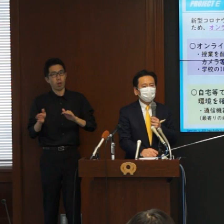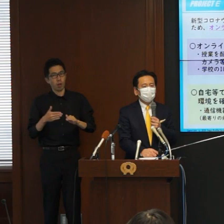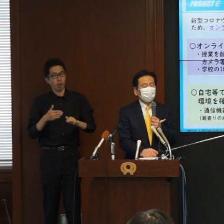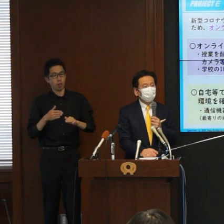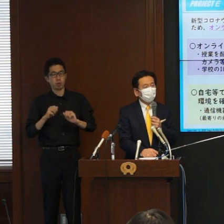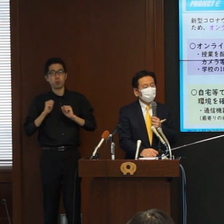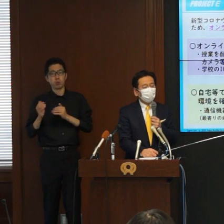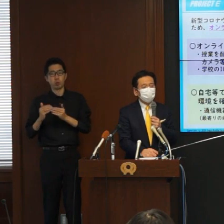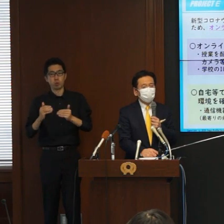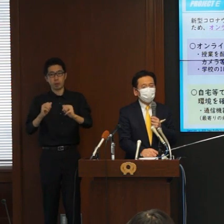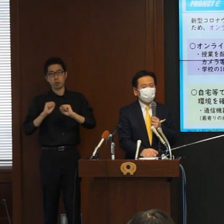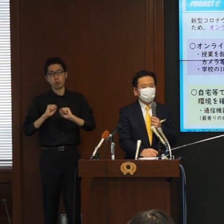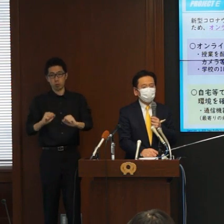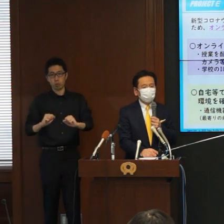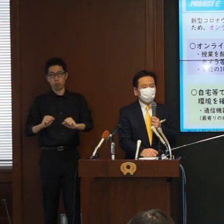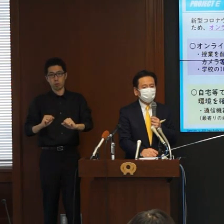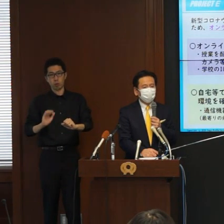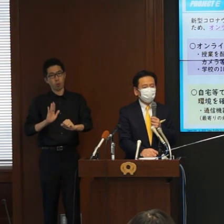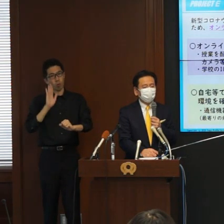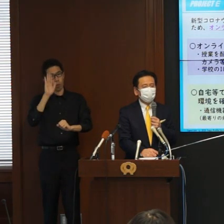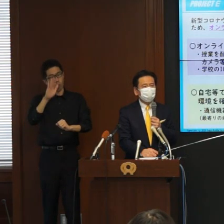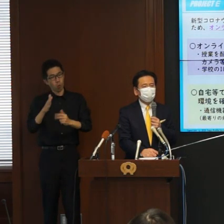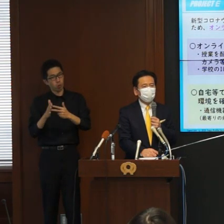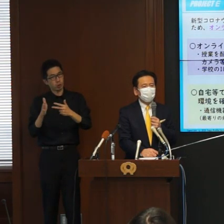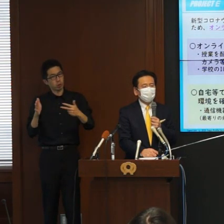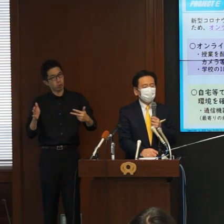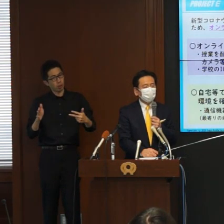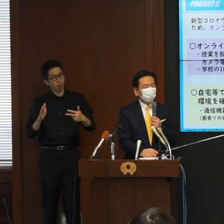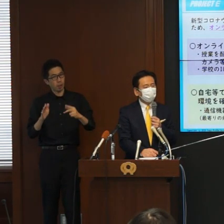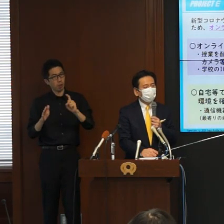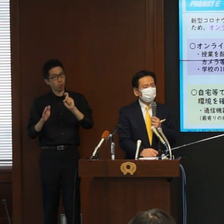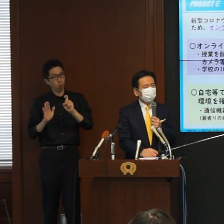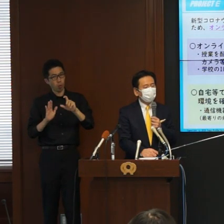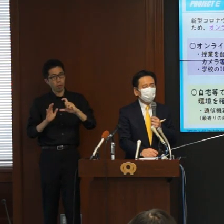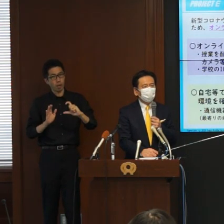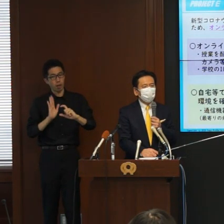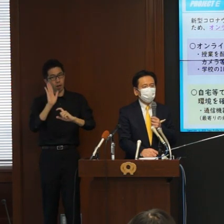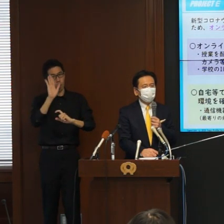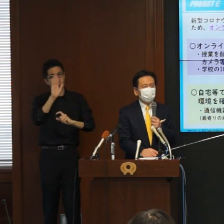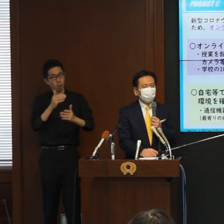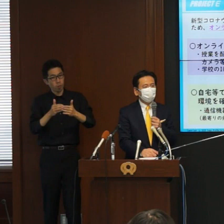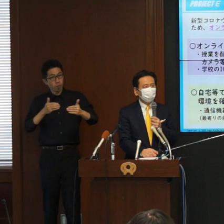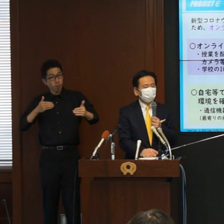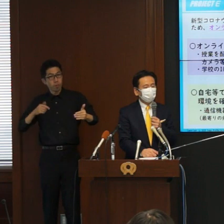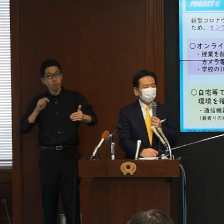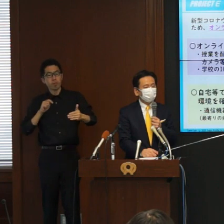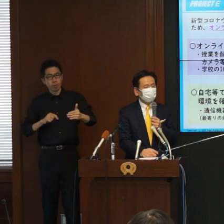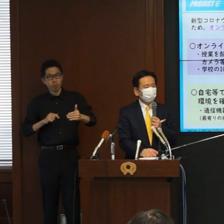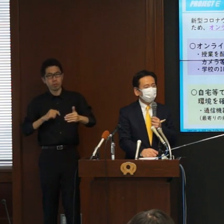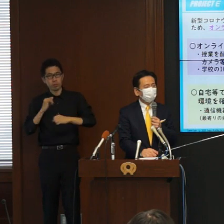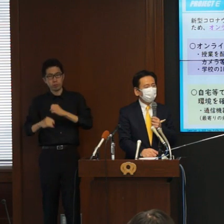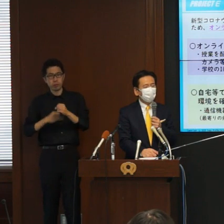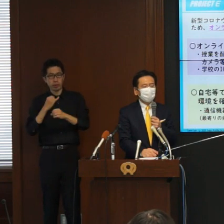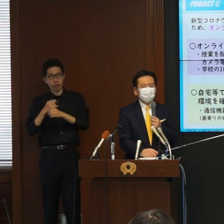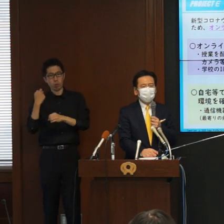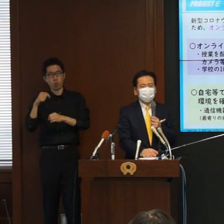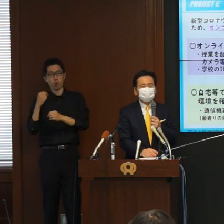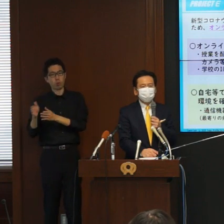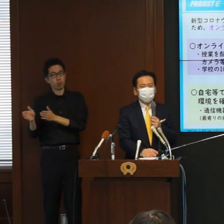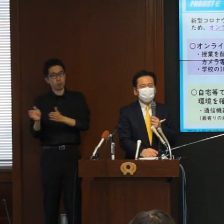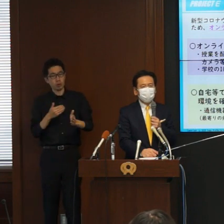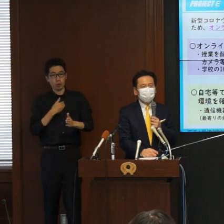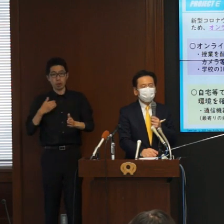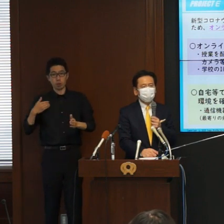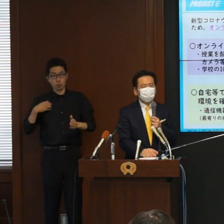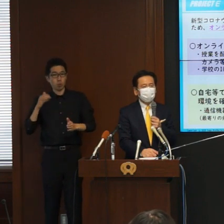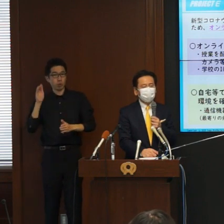ますと体制が整うと聞いておりますので、まあ、6月以降にまた休校になったとしたときには